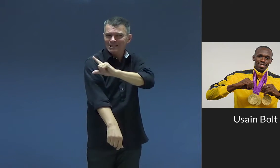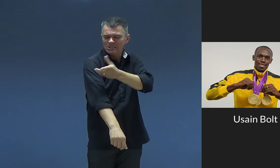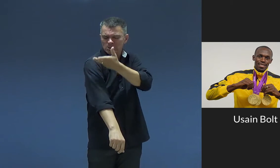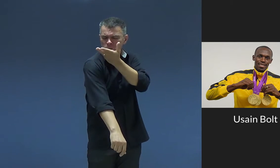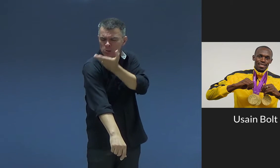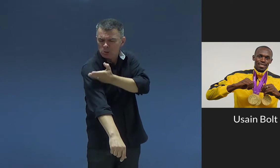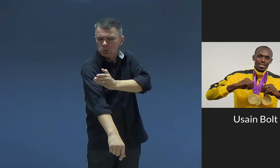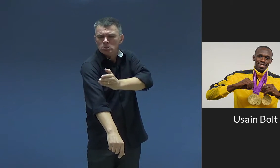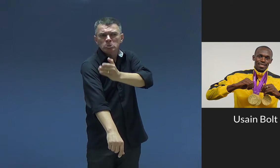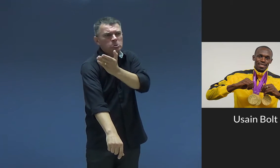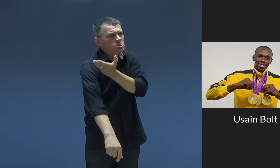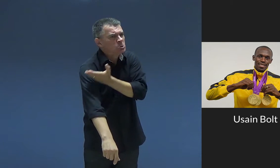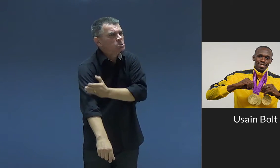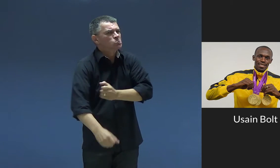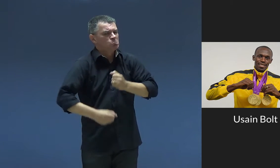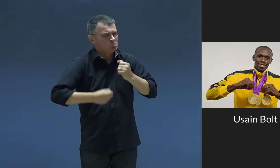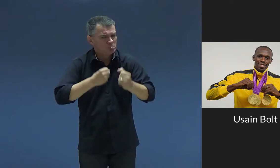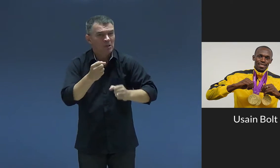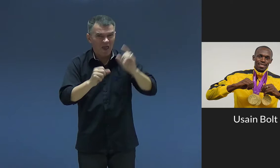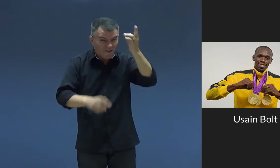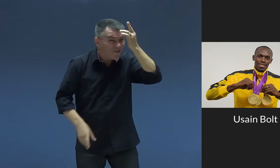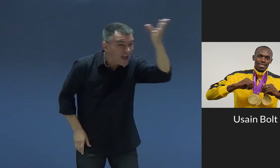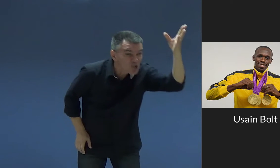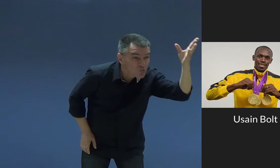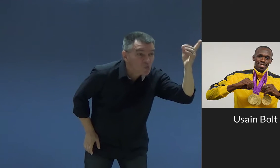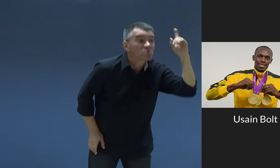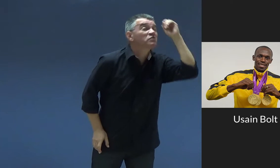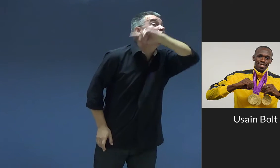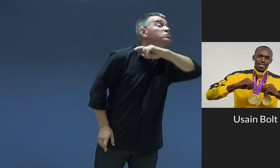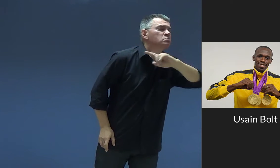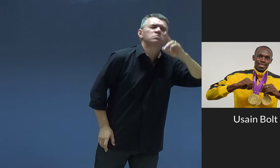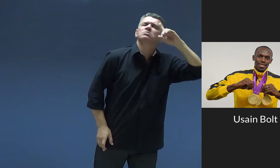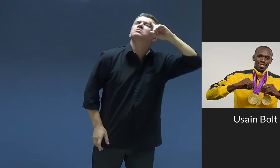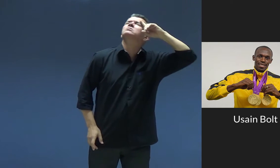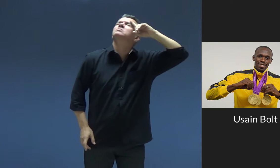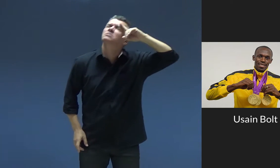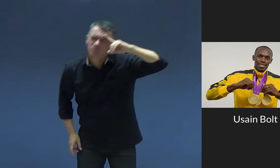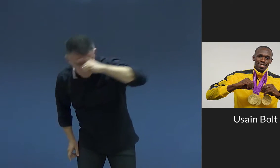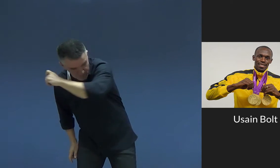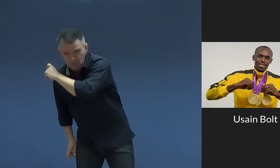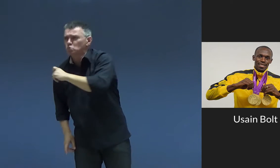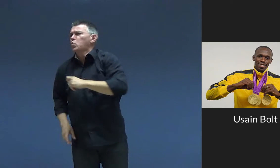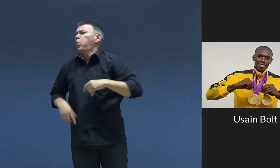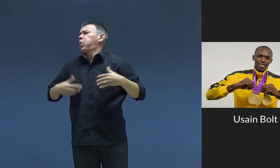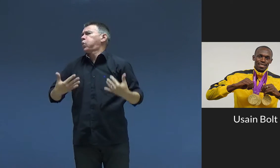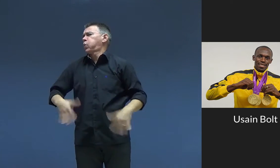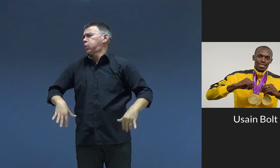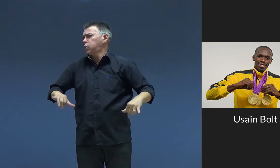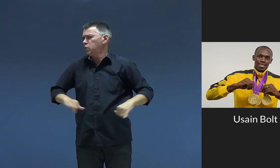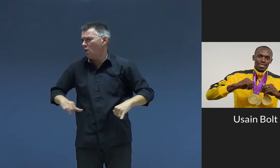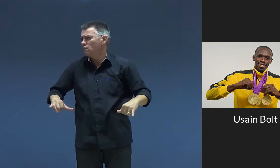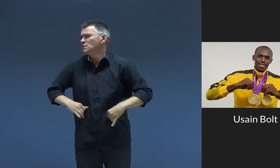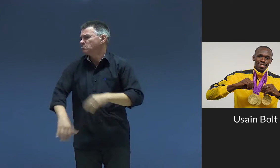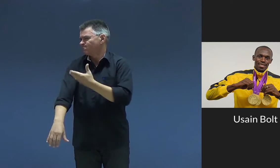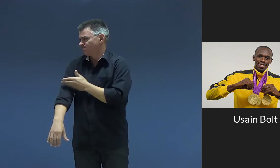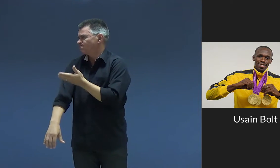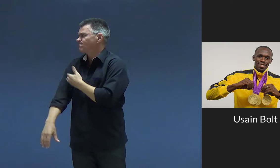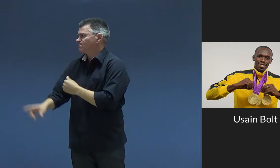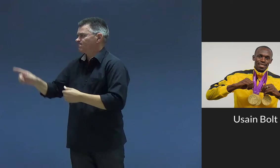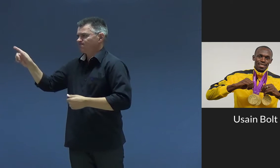vezes. Mas antes disso, ele treinou por último. É fácil ou é difícil? É muito difícil. Ele sofre ali